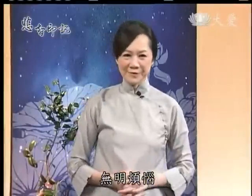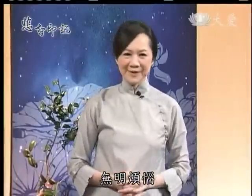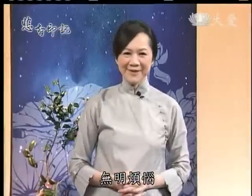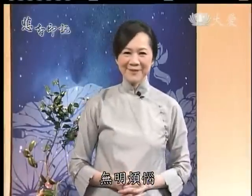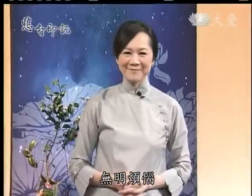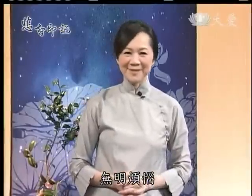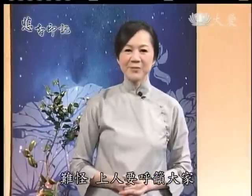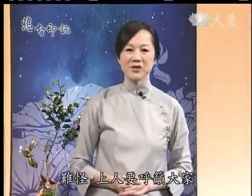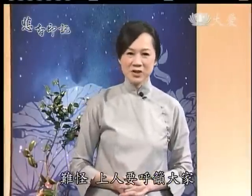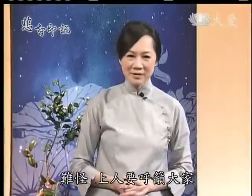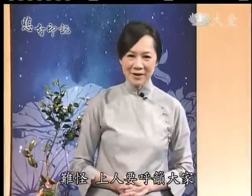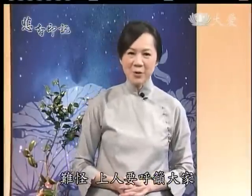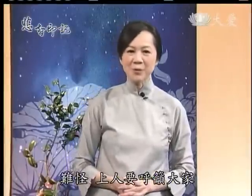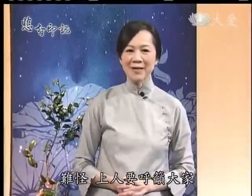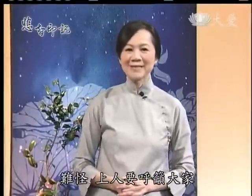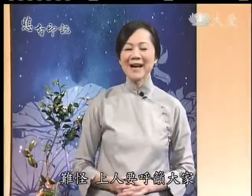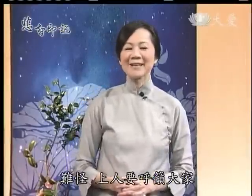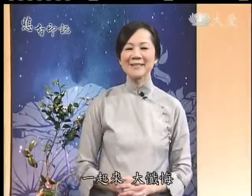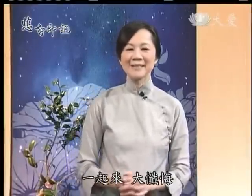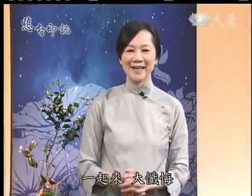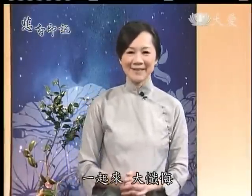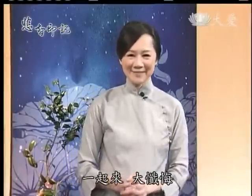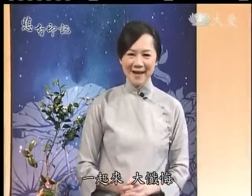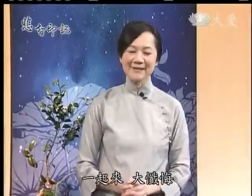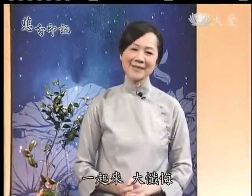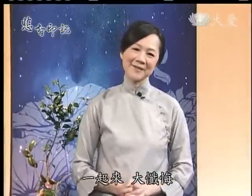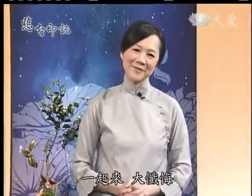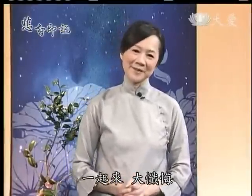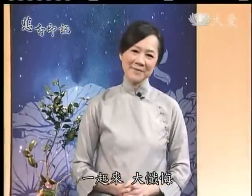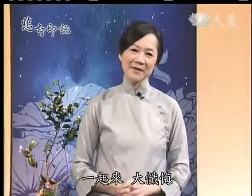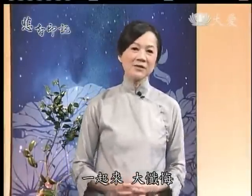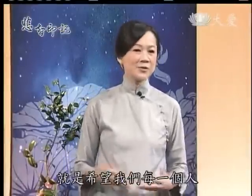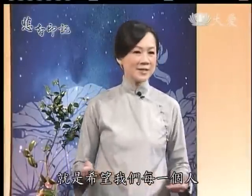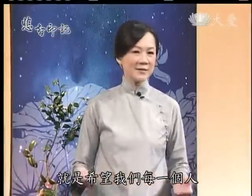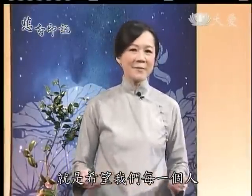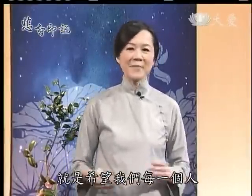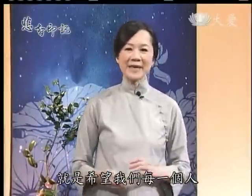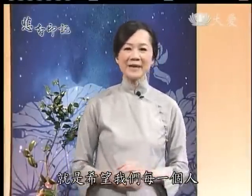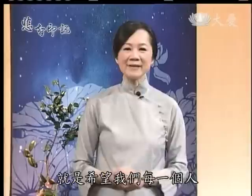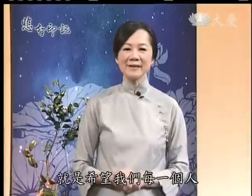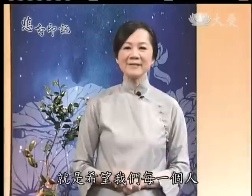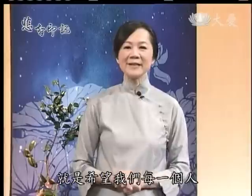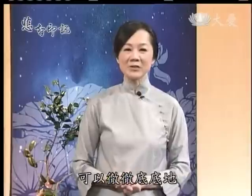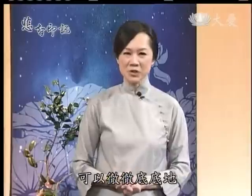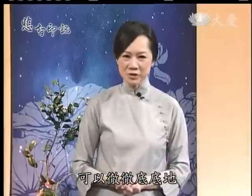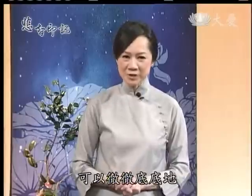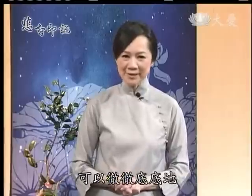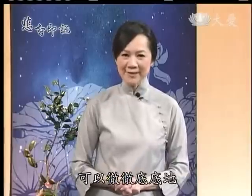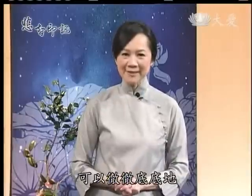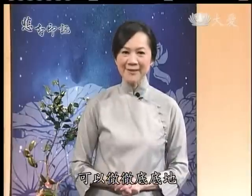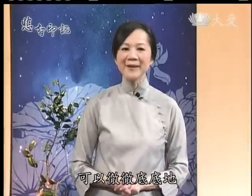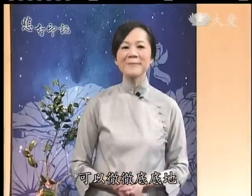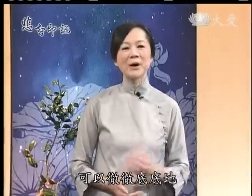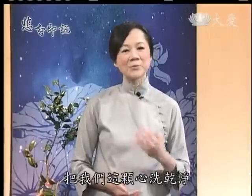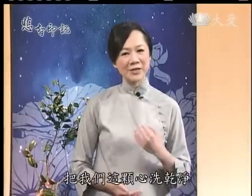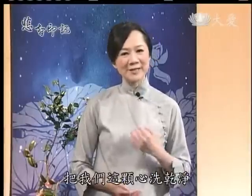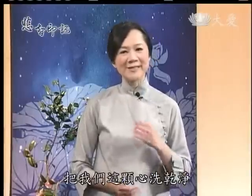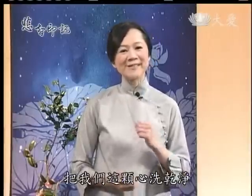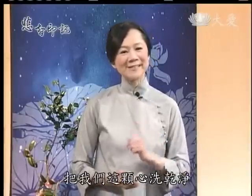名烦恼，难怪上人要呼吁大家一起来大忏悔，就是希望我们每一个人可以彻彻底底的把我们这颗心